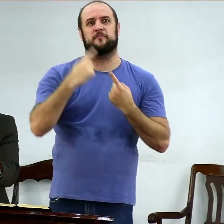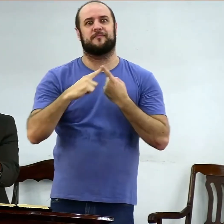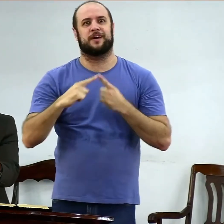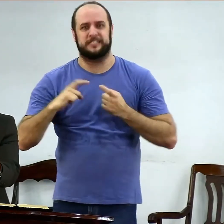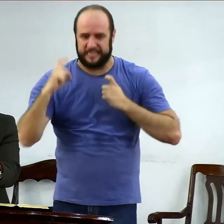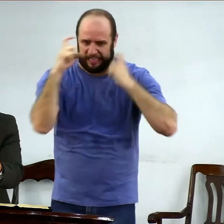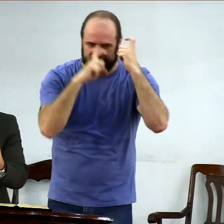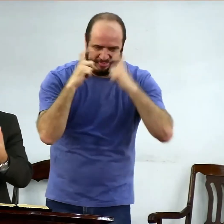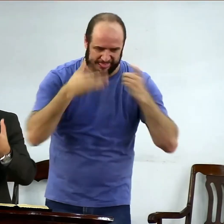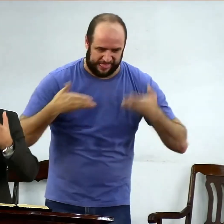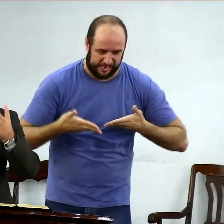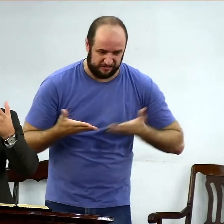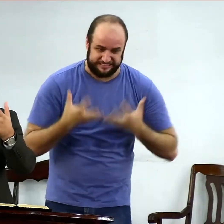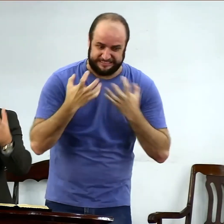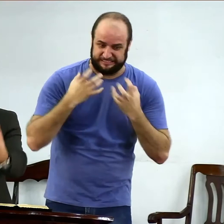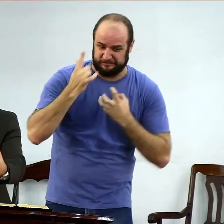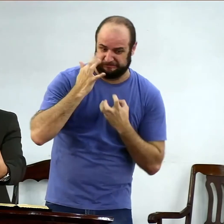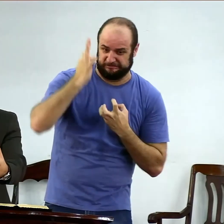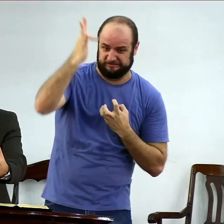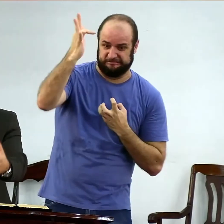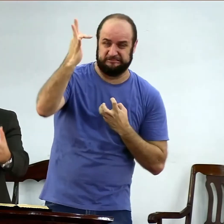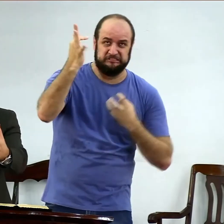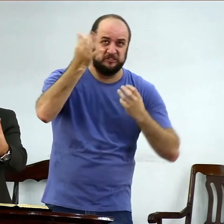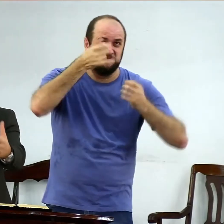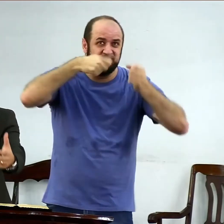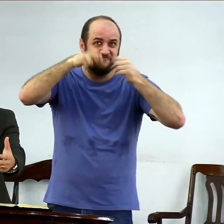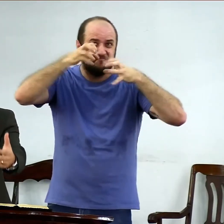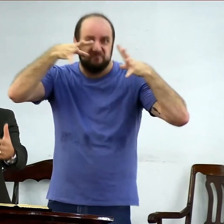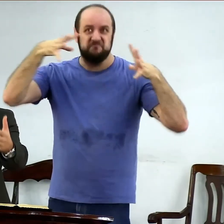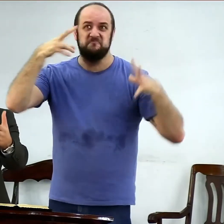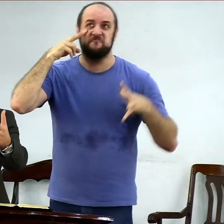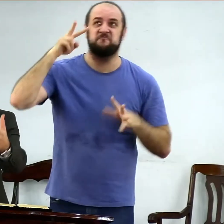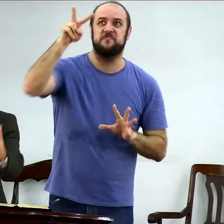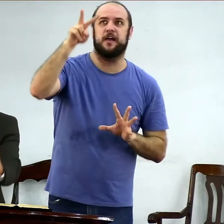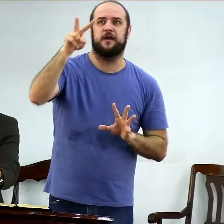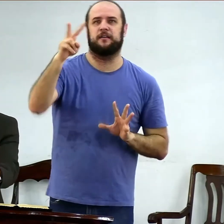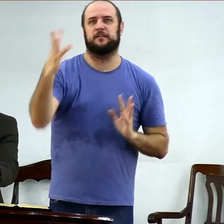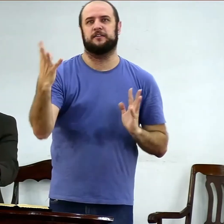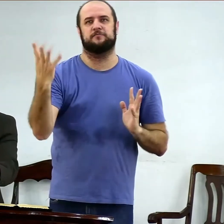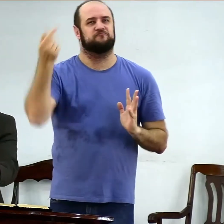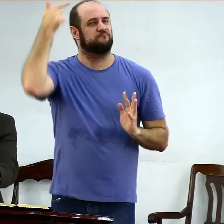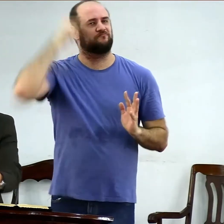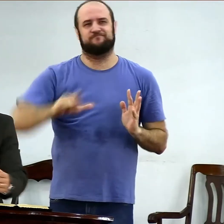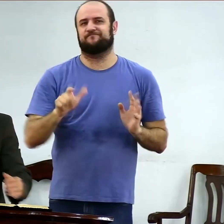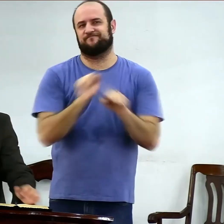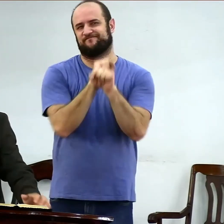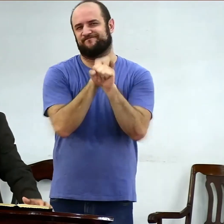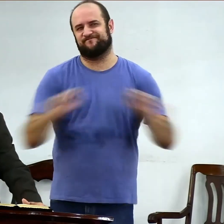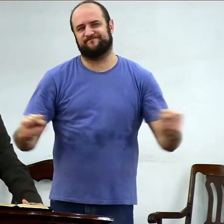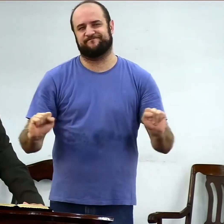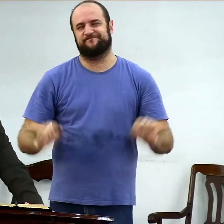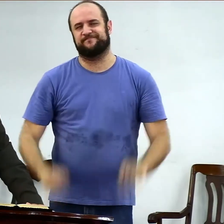presente, desejando adivinhar o que será o amanhã.